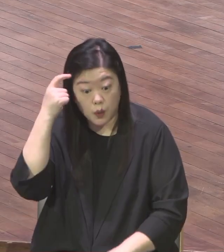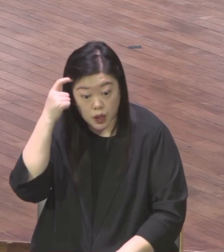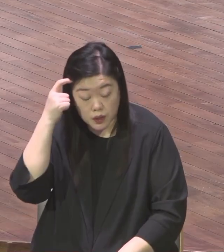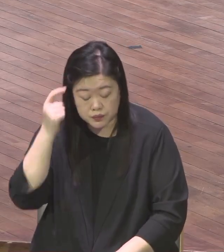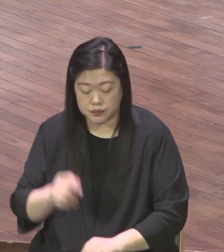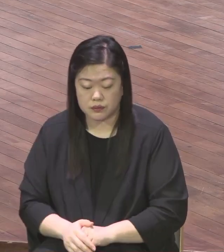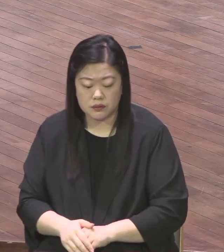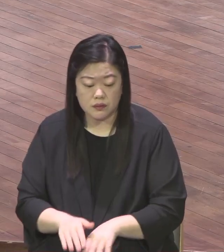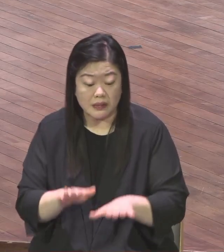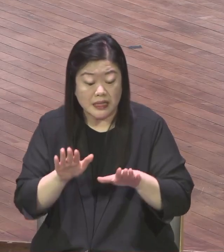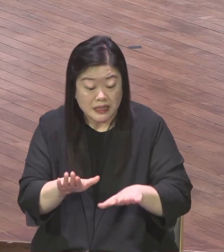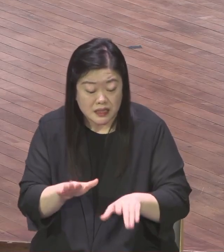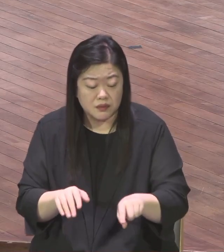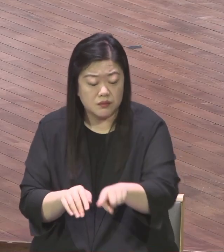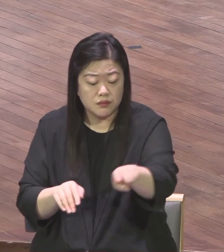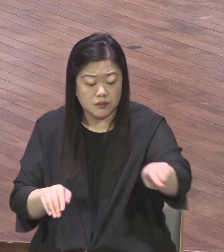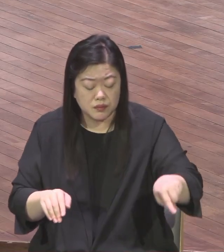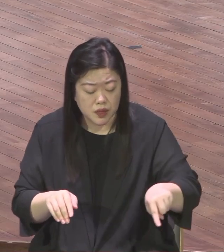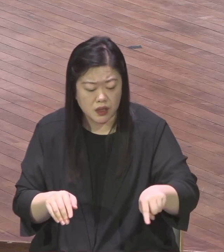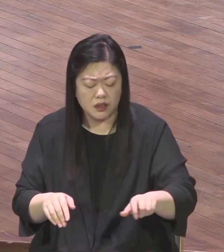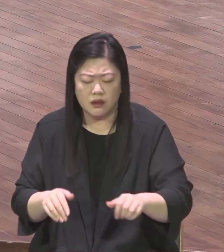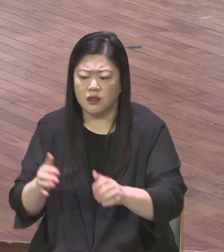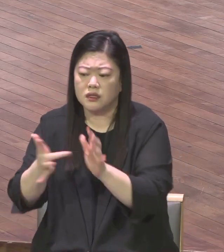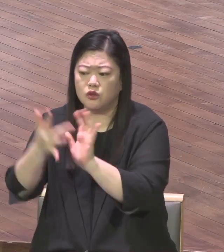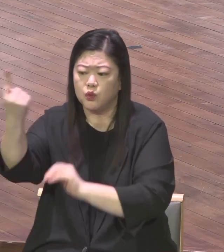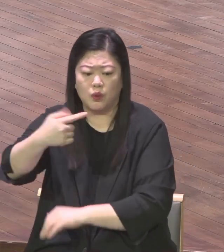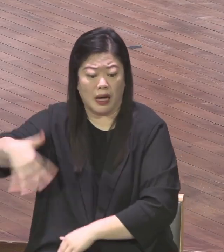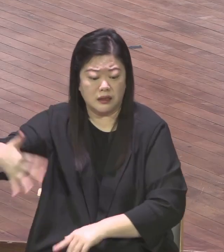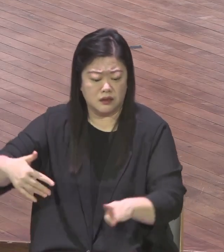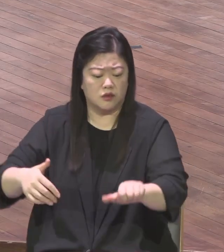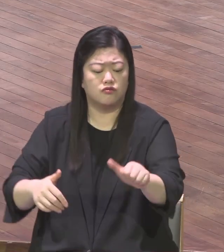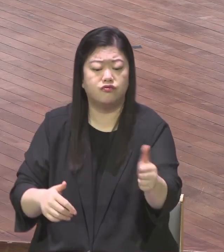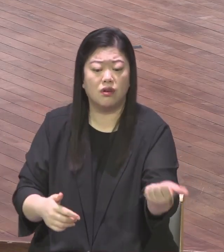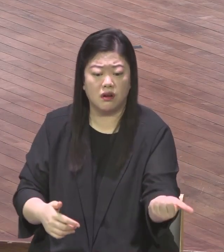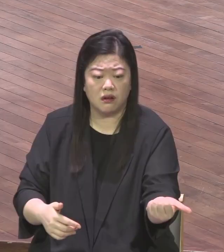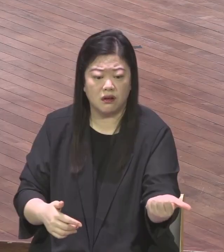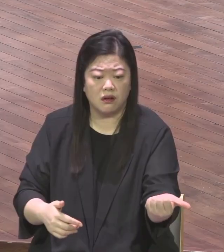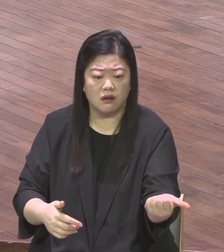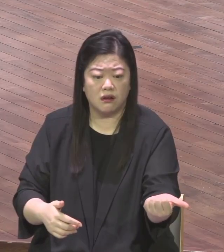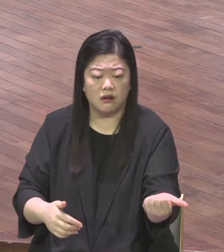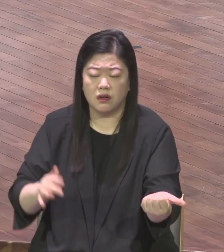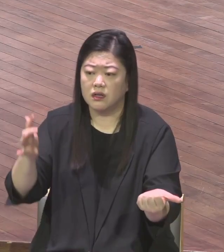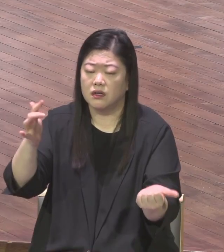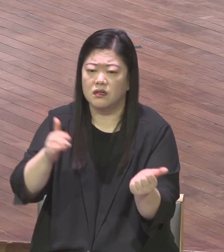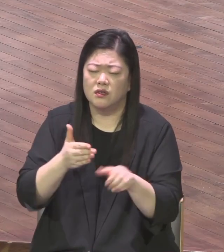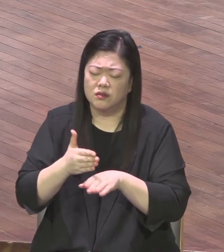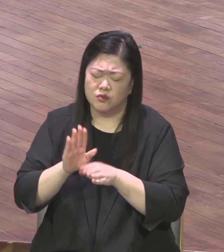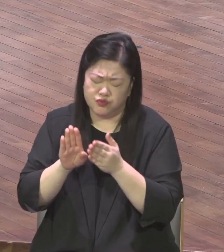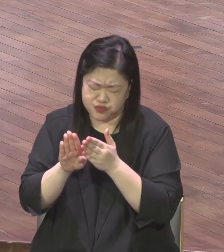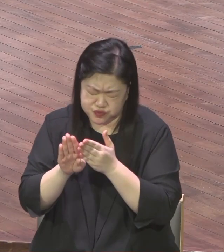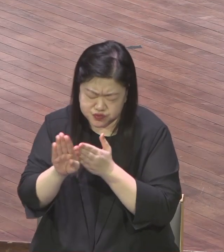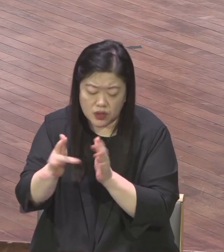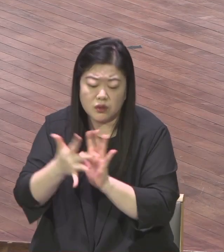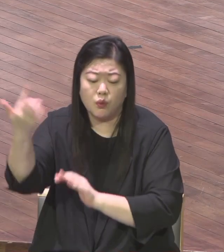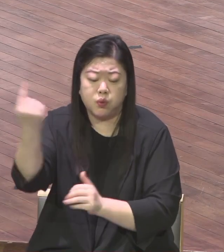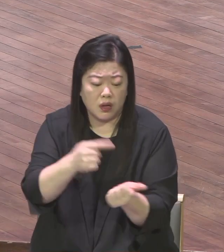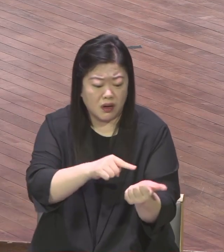예수님이 다시 오시기 전에 죽었다고 해서 아무 문제될 것이 없다라는